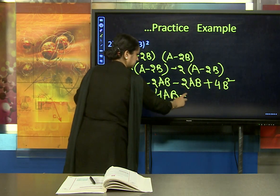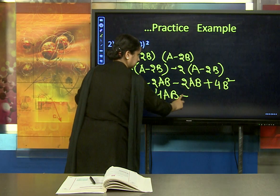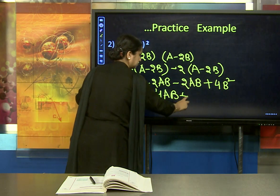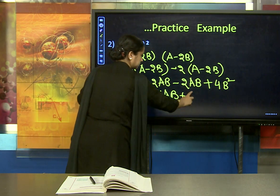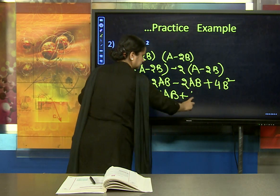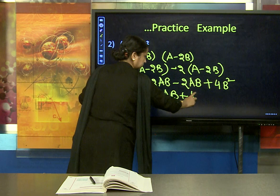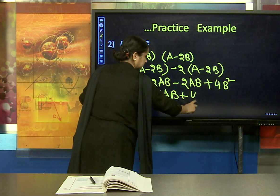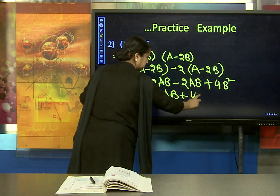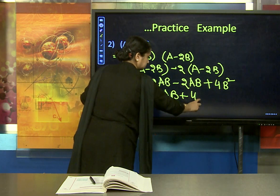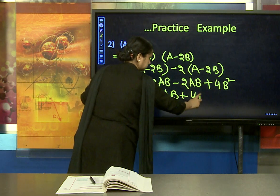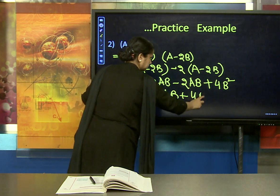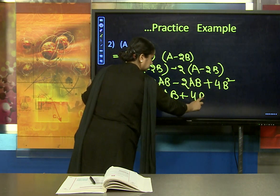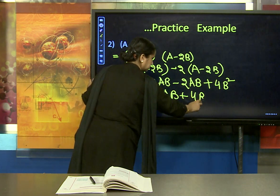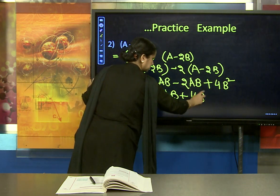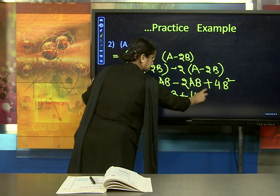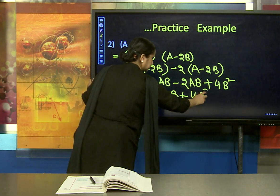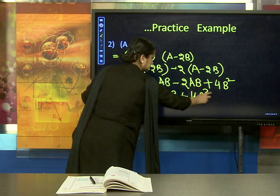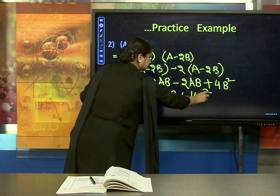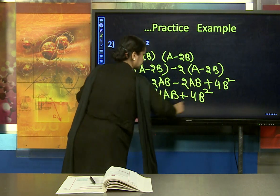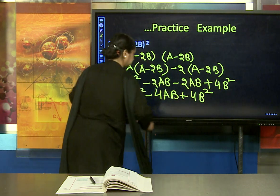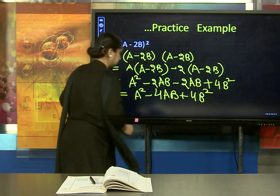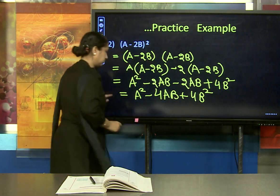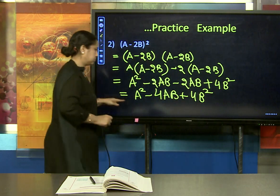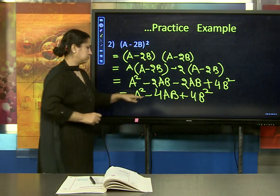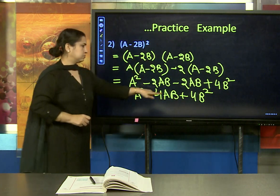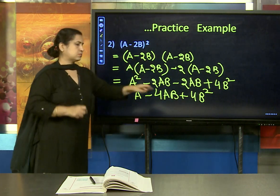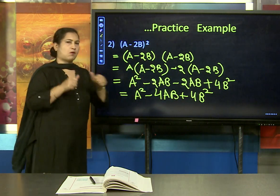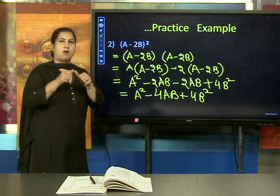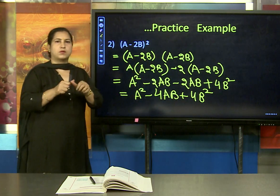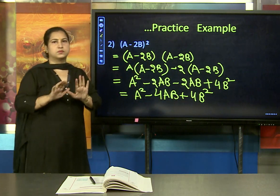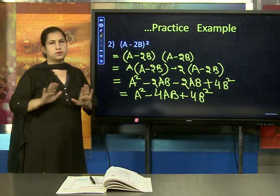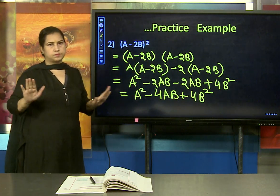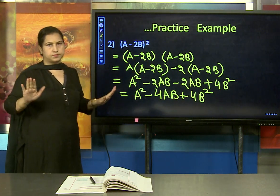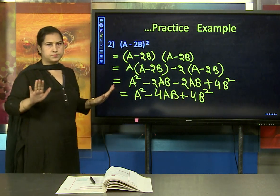तो इस तरह से हमारा आंसर जो मिला ये हमारा प्रोडक्ट है।